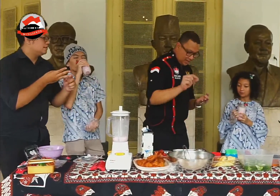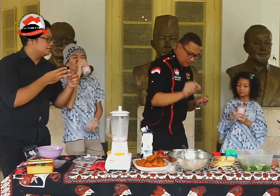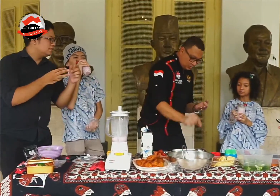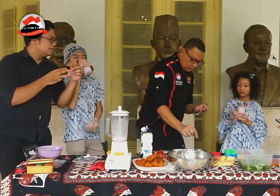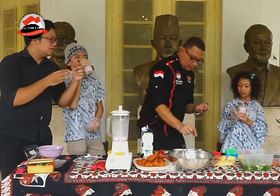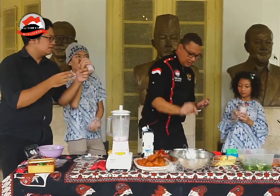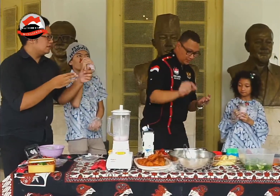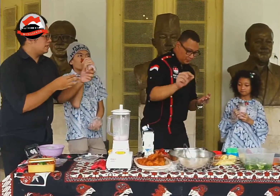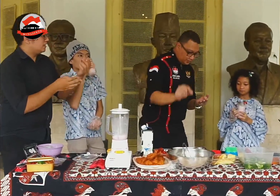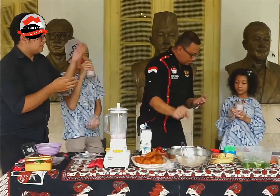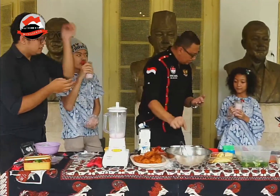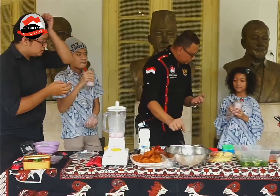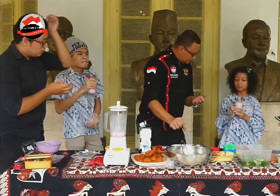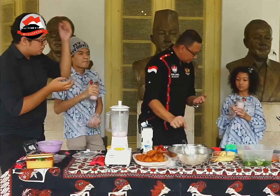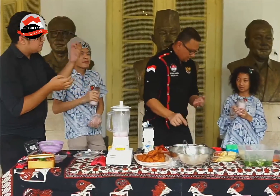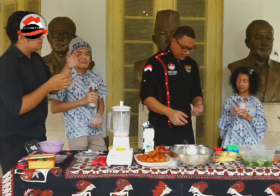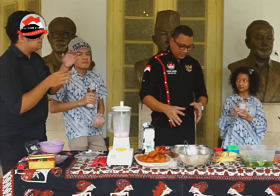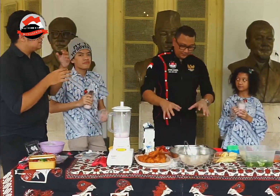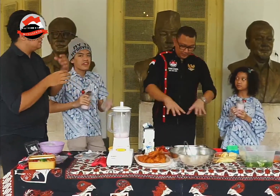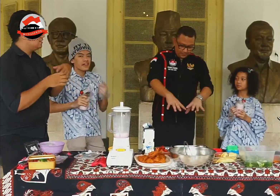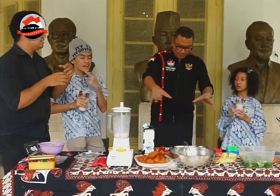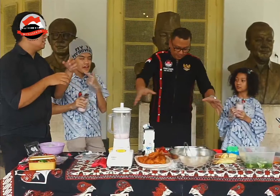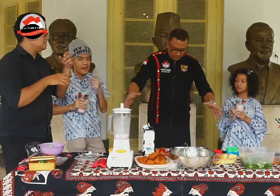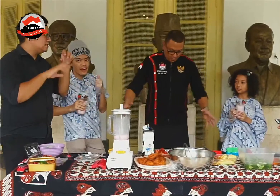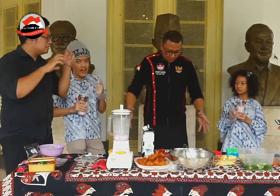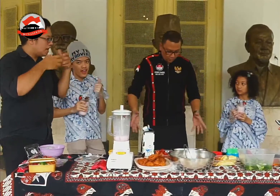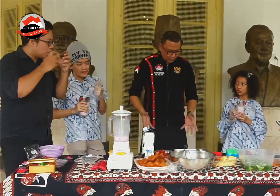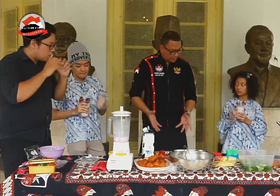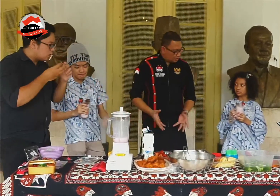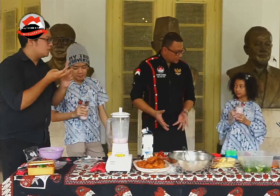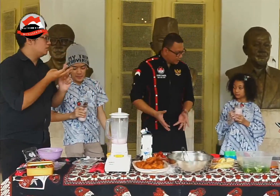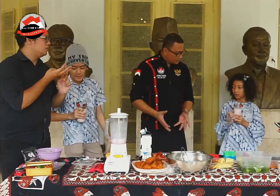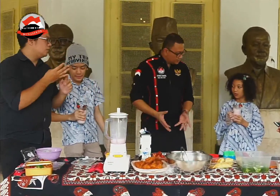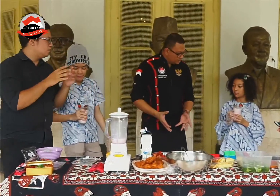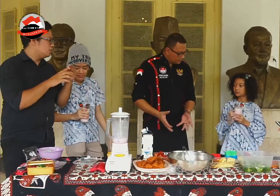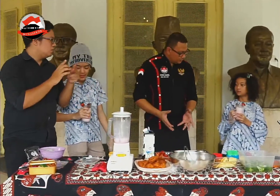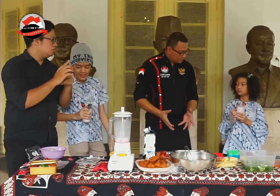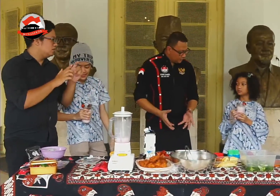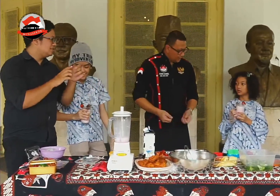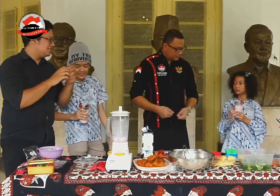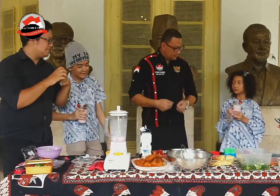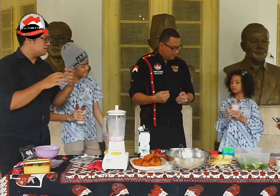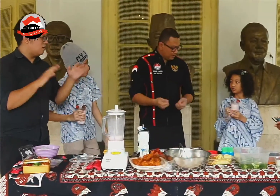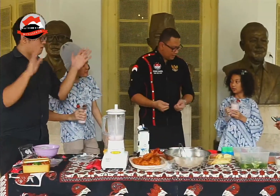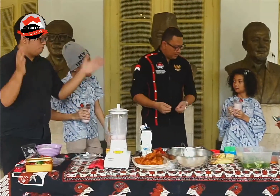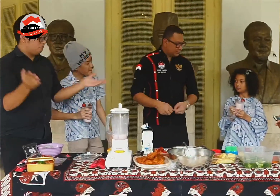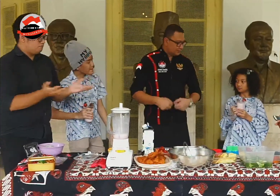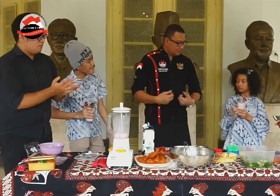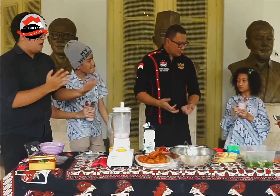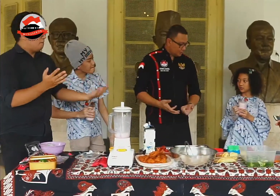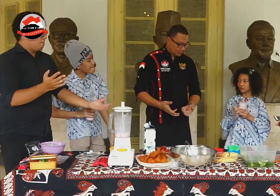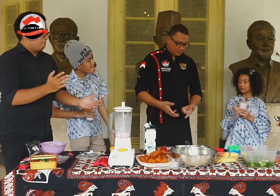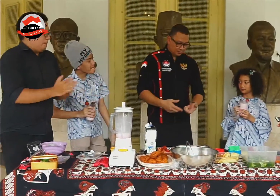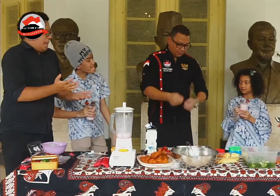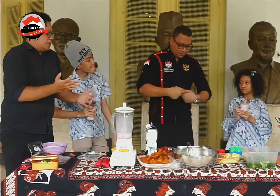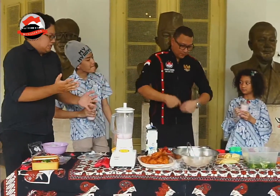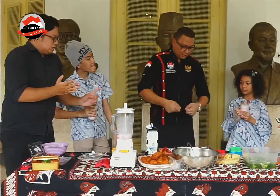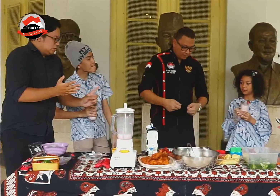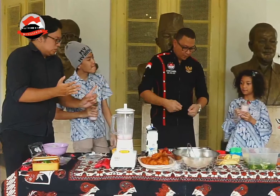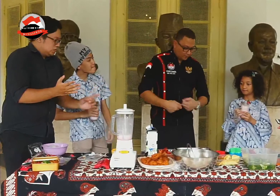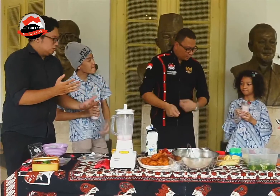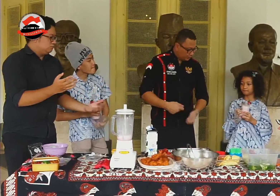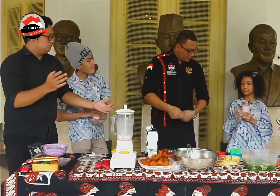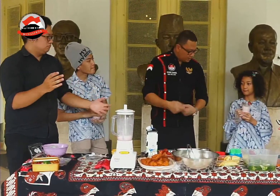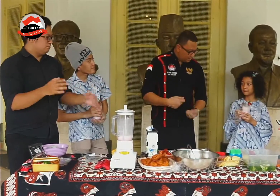ada jagung, ada buncis. Ya, nanti harus wajannya harus panas dulu. Ya, kasih minyak, kasih telur, semuanya